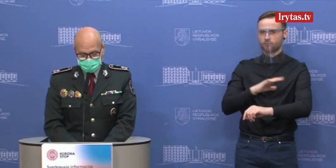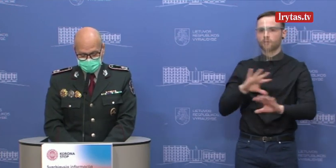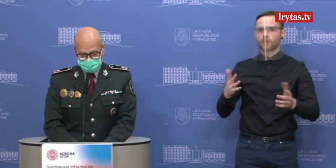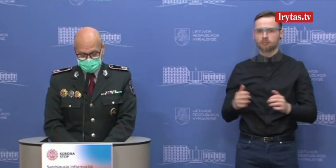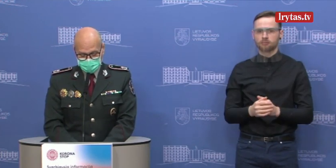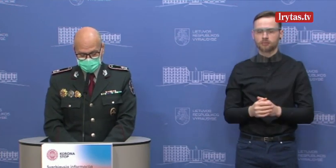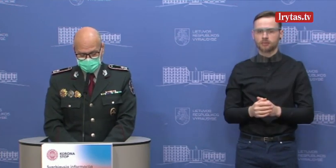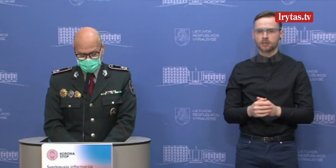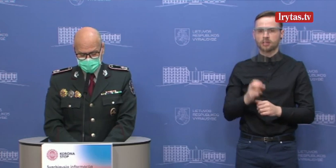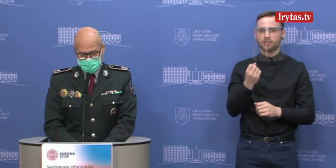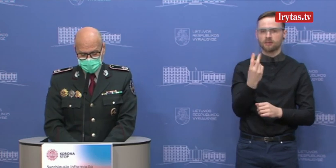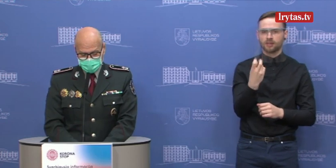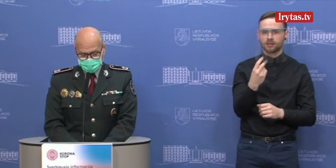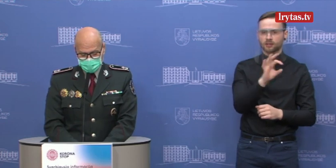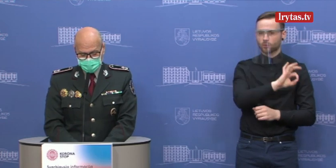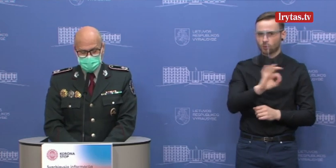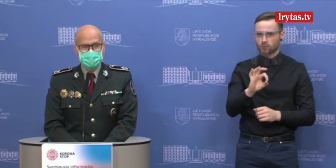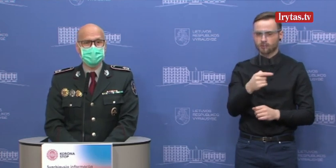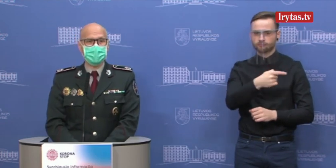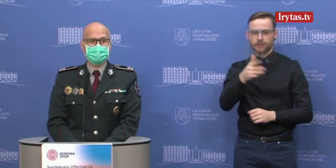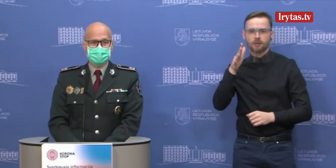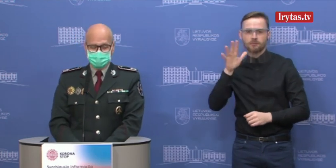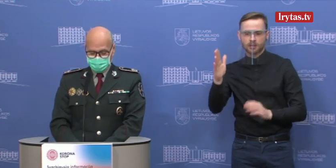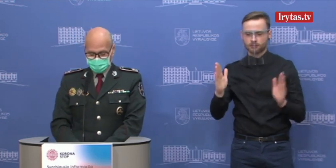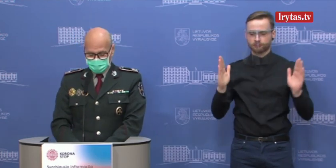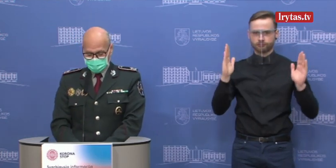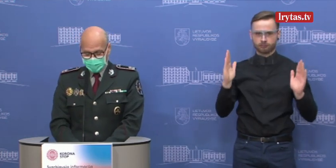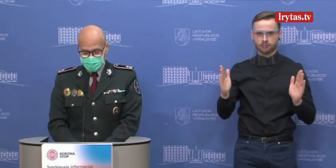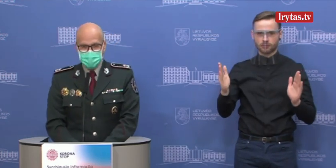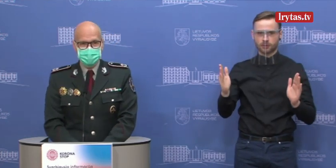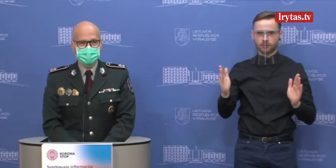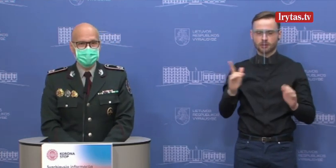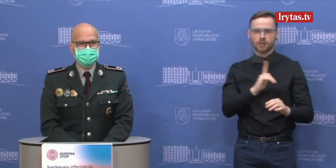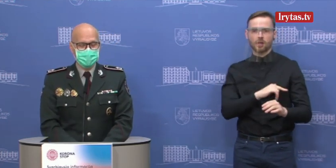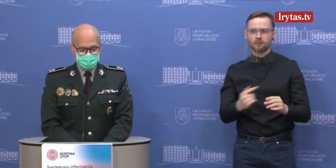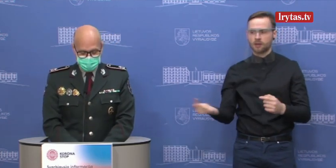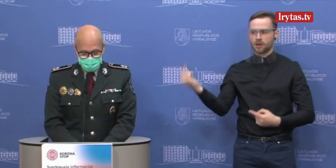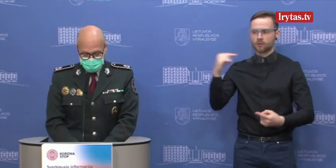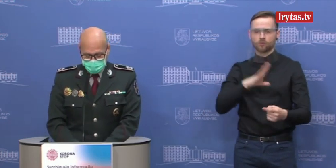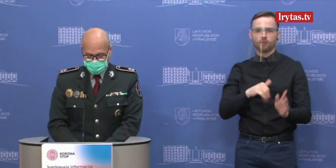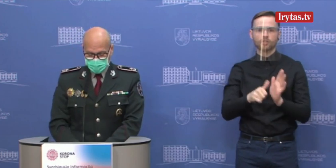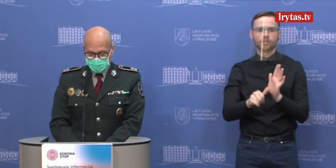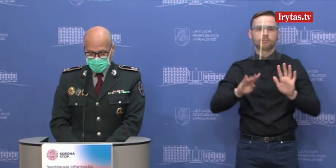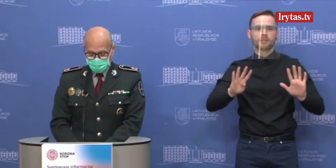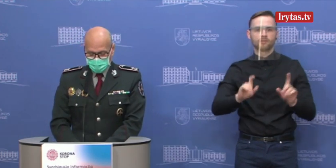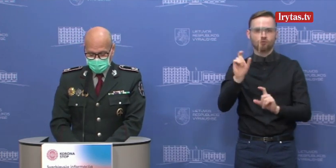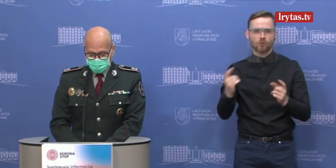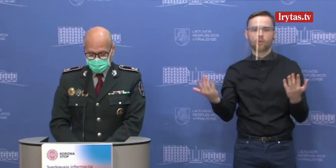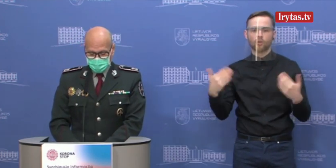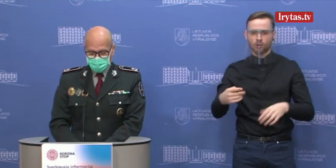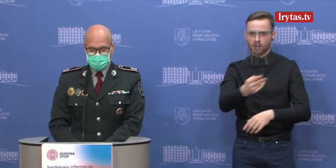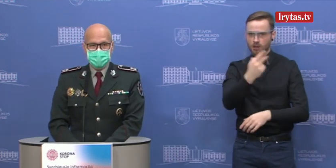vidurnakčio iki 5 valandos ryto, kaip jau minėjo, atvyko iš Latvijos Respublikos 69 piliečiai,